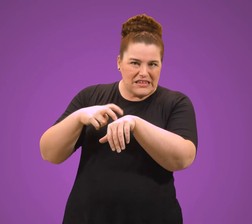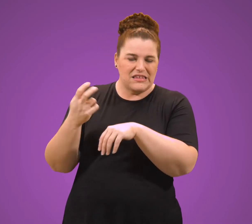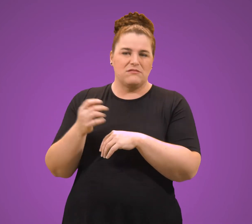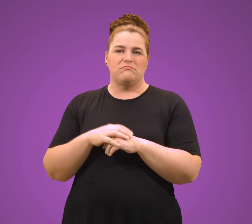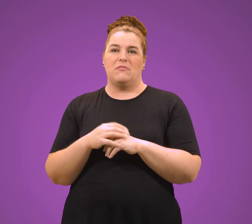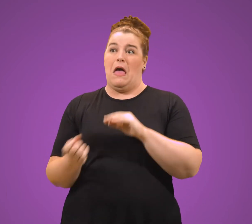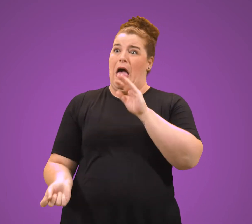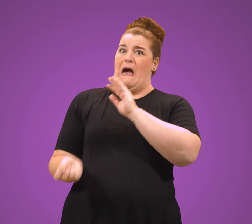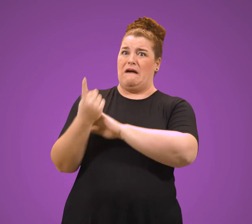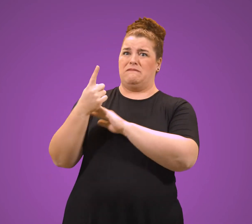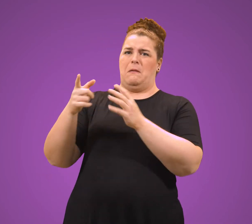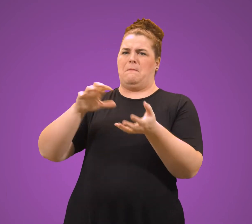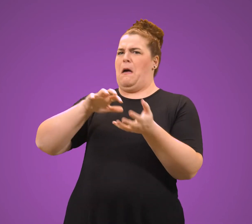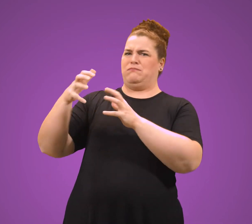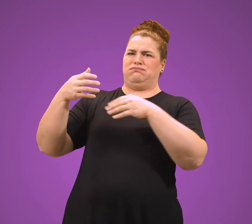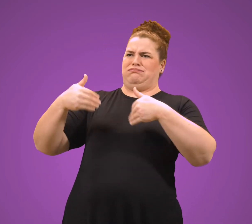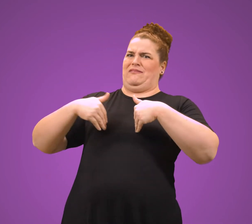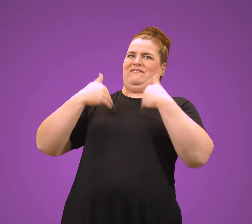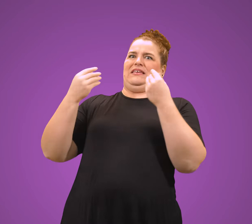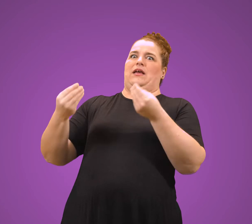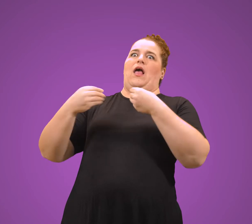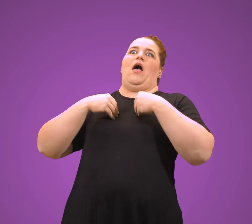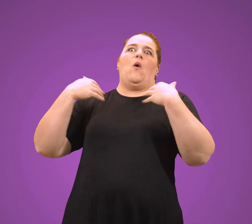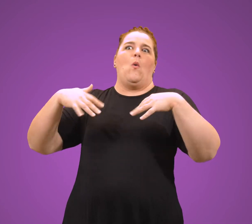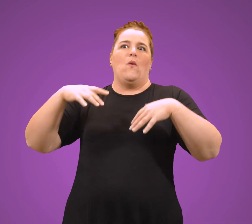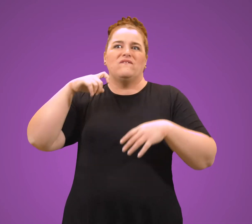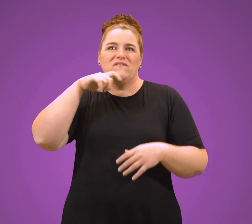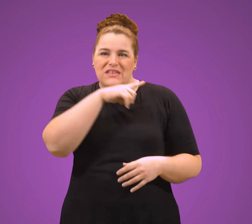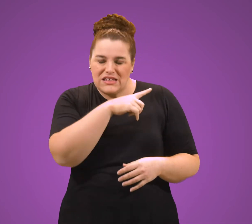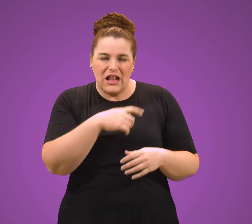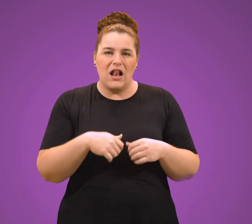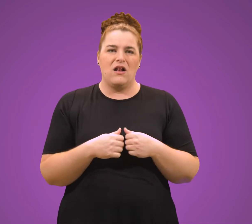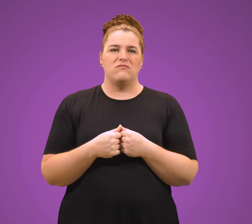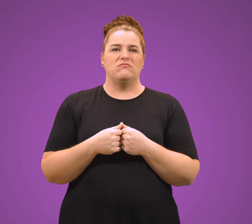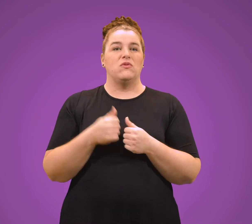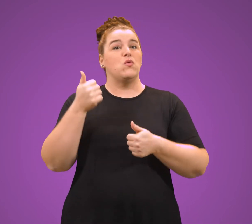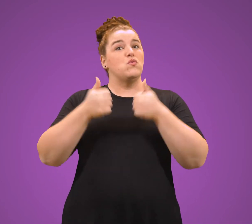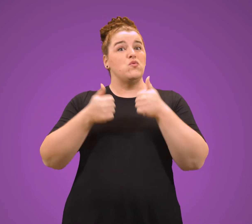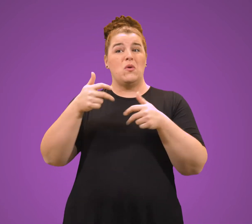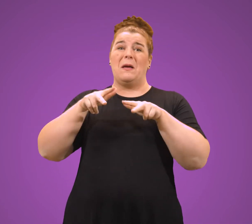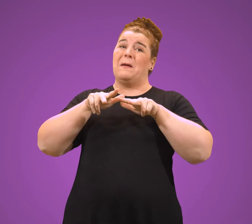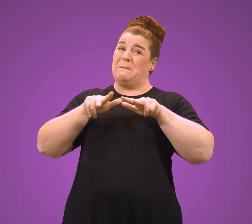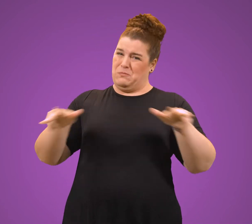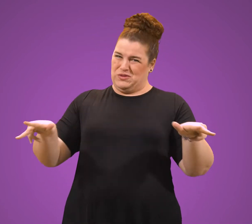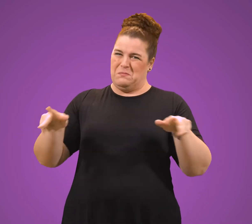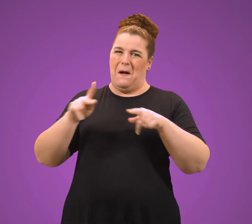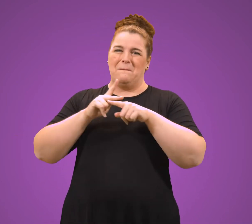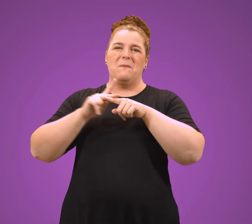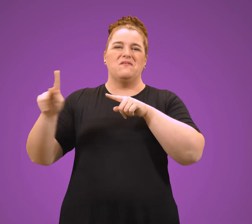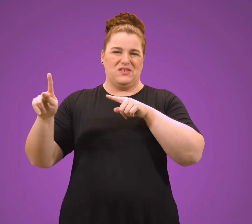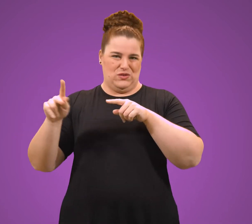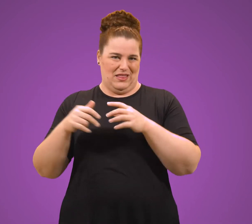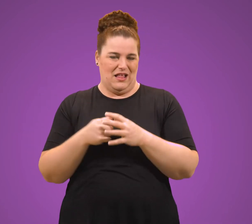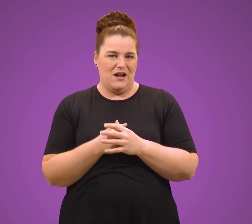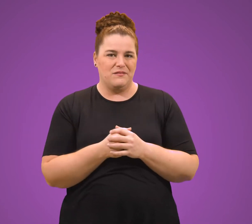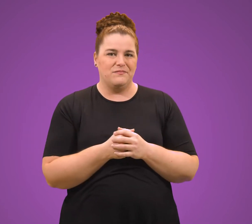Tout comme n'importe qui peut attraper un rhume ou une grippe, le bien-être d'une personne peut fluctuer en fonction des hauts et des bas qu'elle traverse.